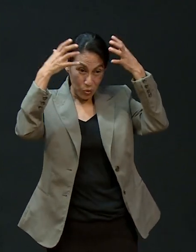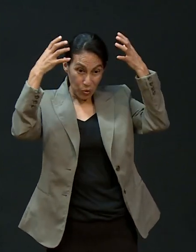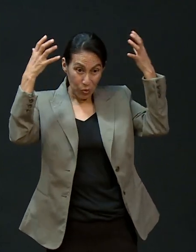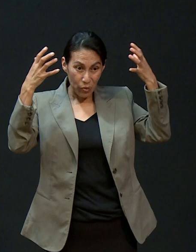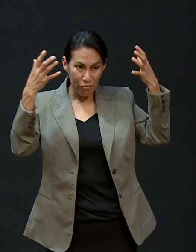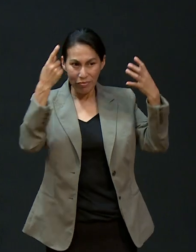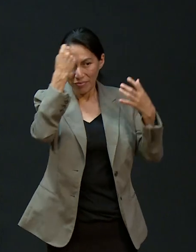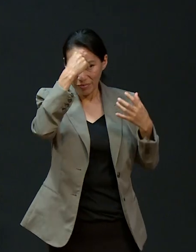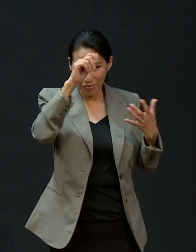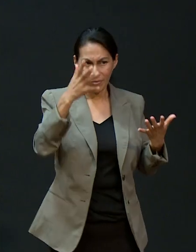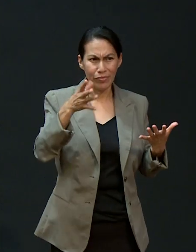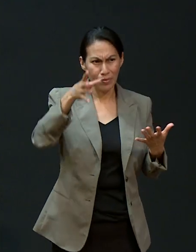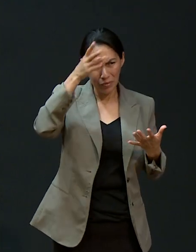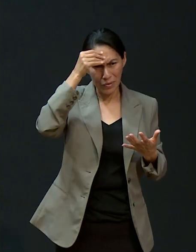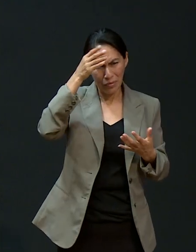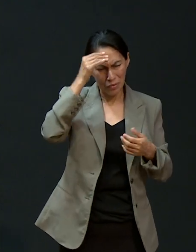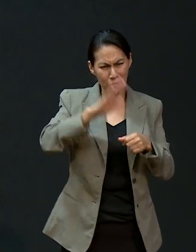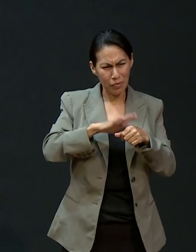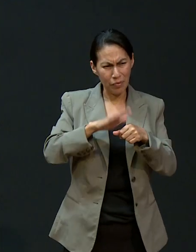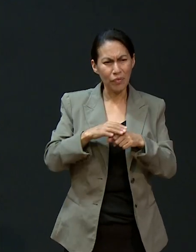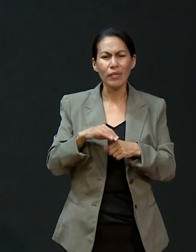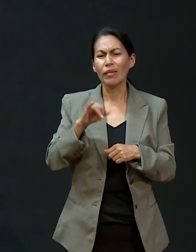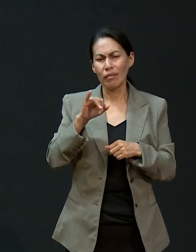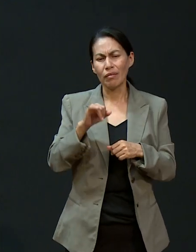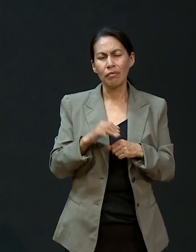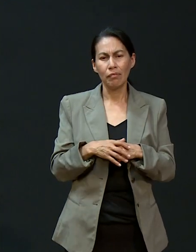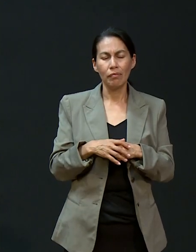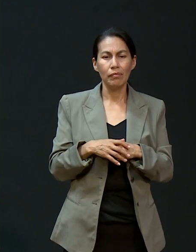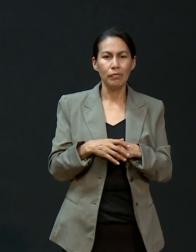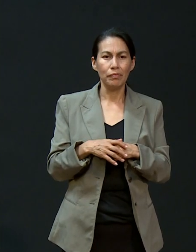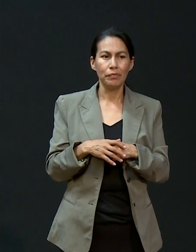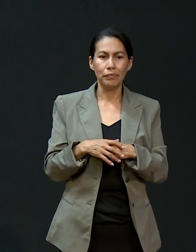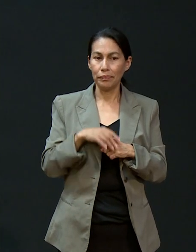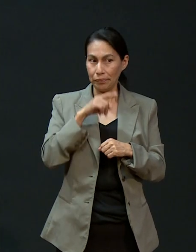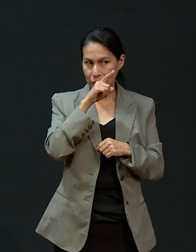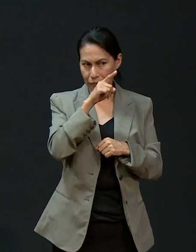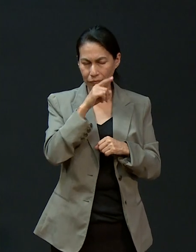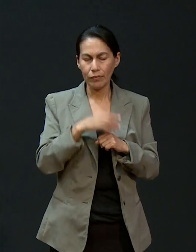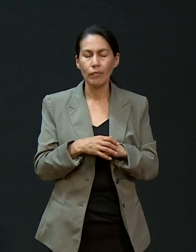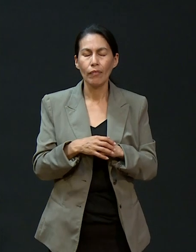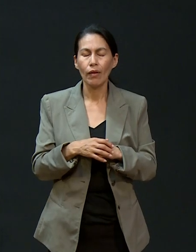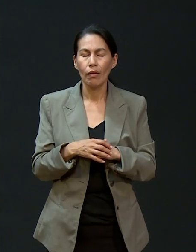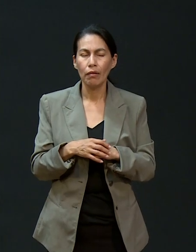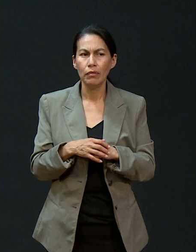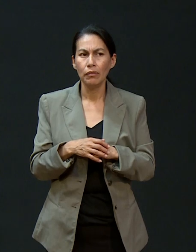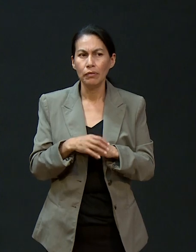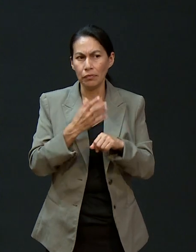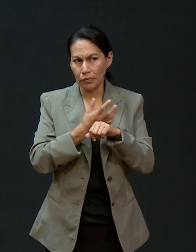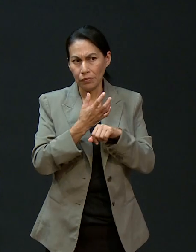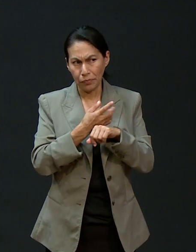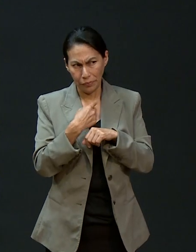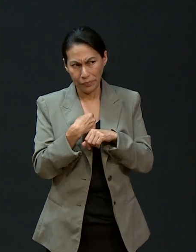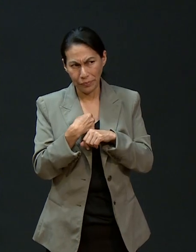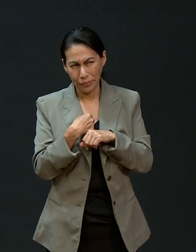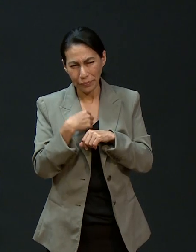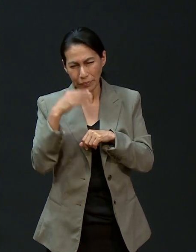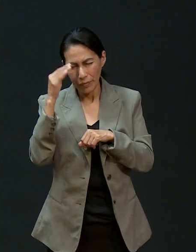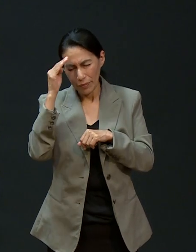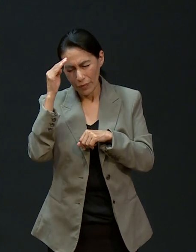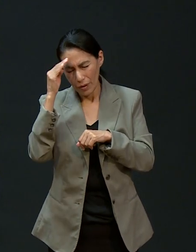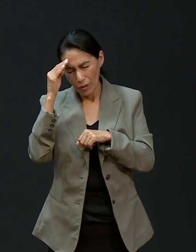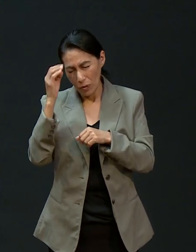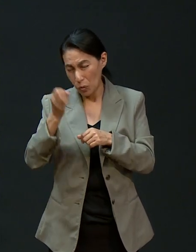desarrolló tus capacidades, talentos, te enriqueció. Sí. Cuando estaba allá, siempre pensaba esto.